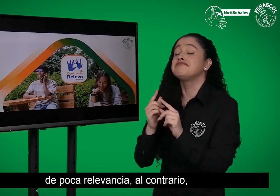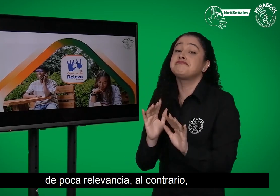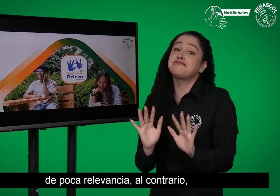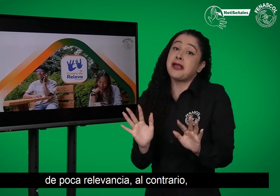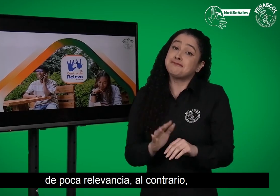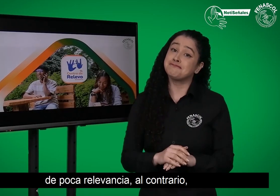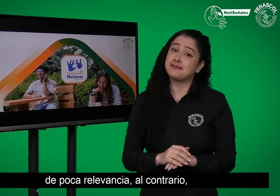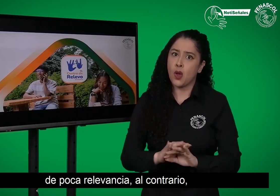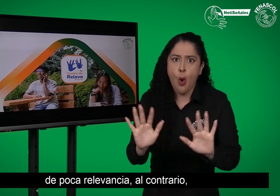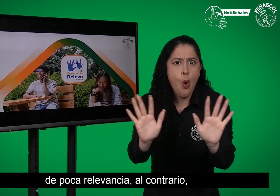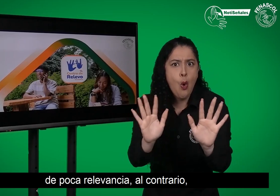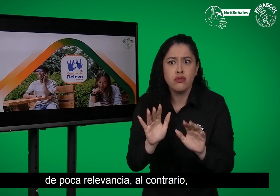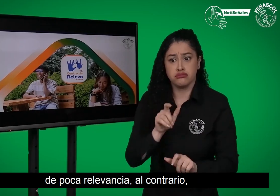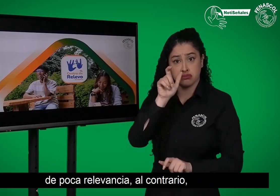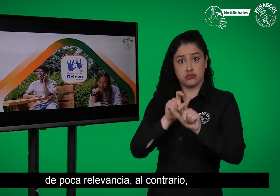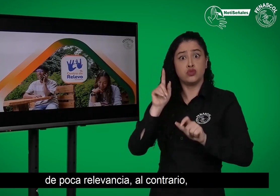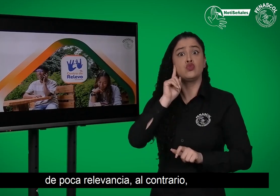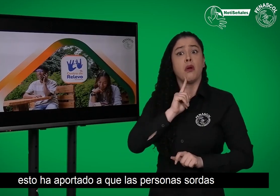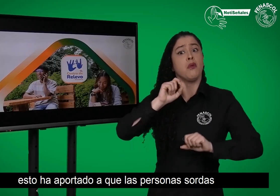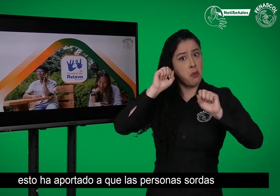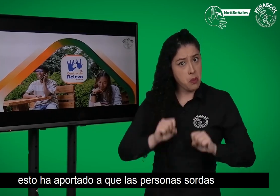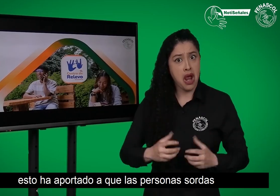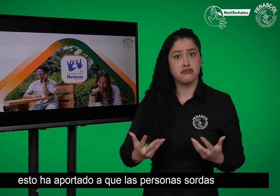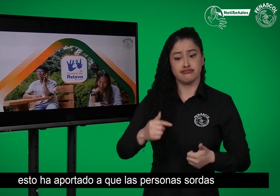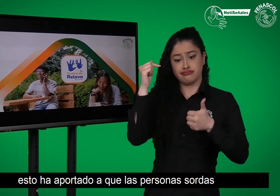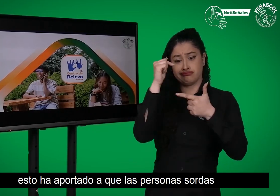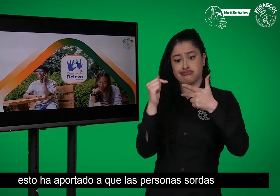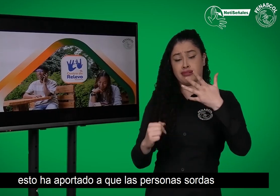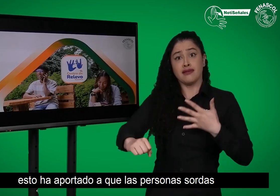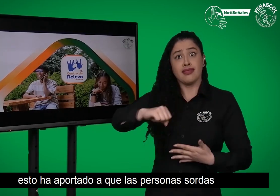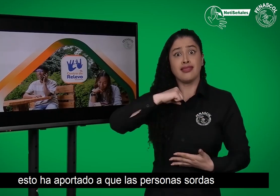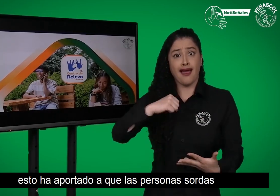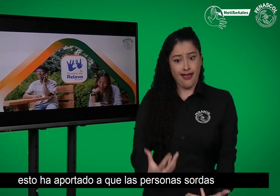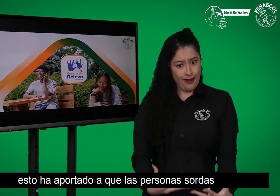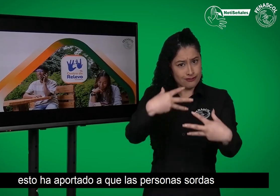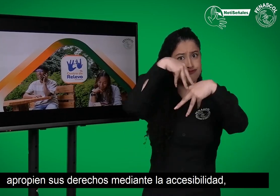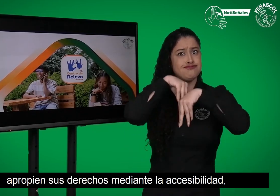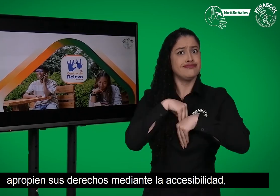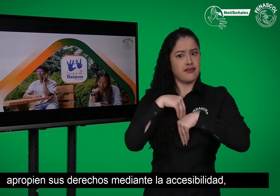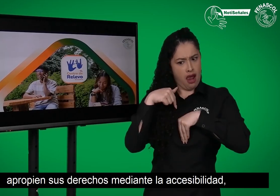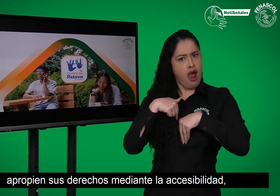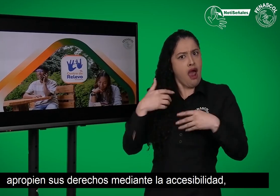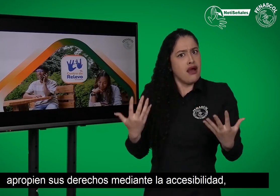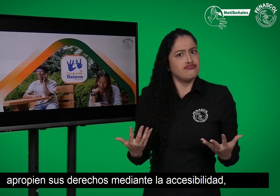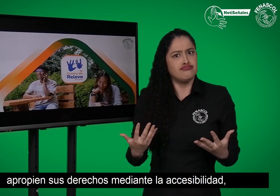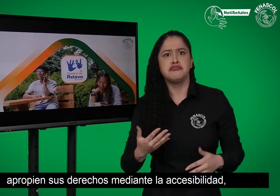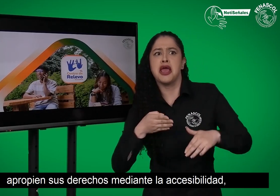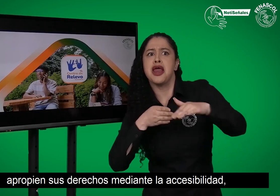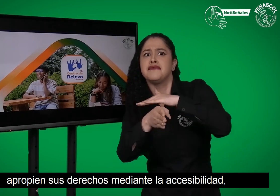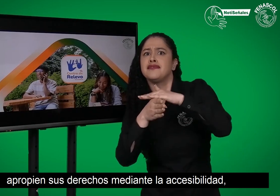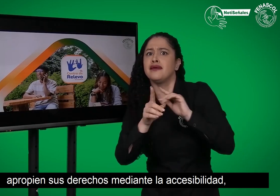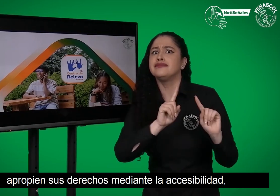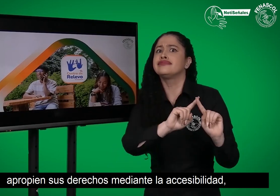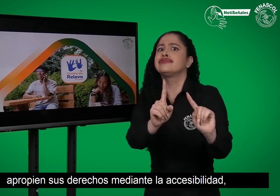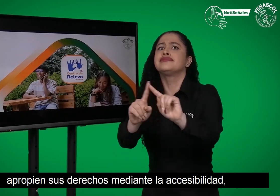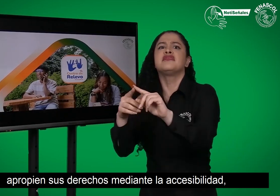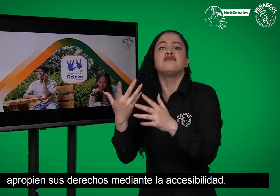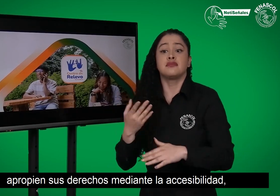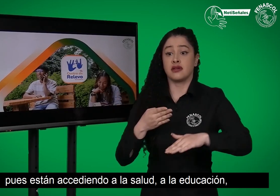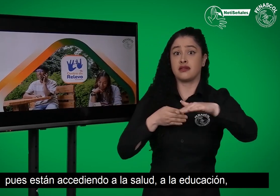poca relevancia, al contrario, esto ha aportado a que las personas sordas apropien sus derechos mediante la accesibilidad, pues